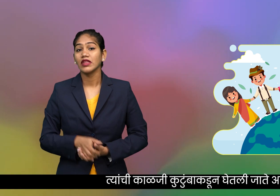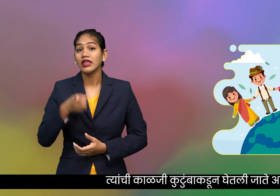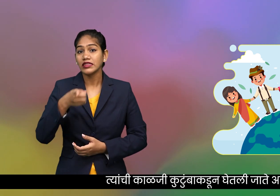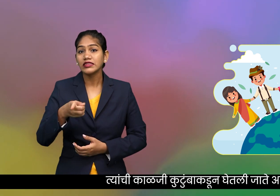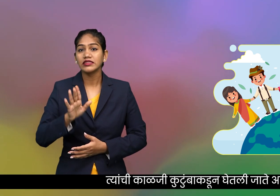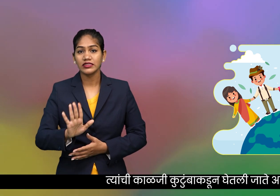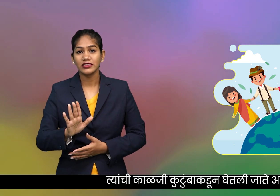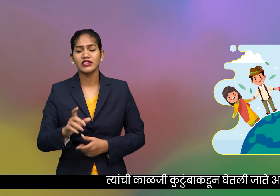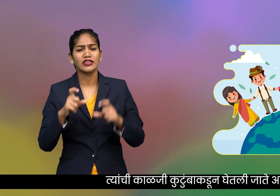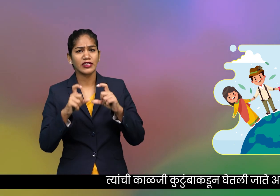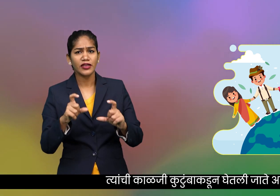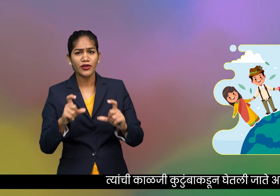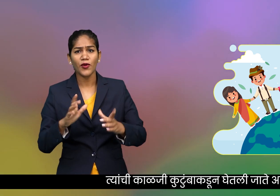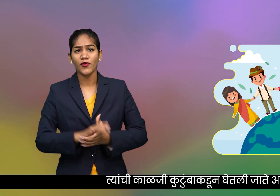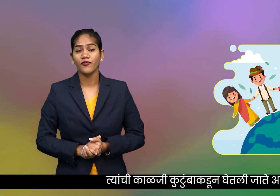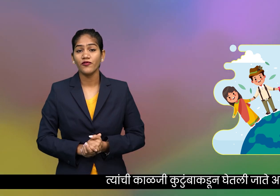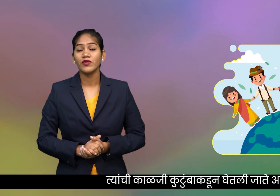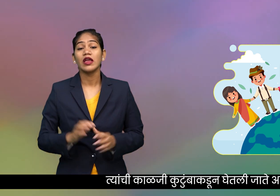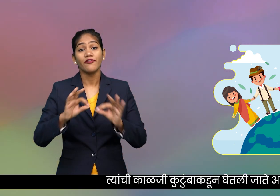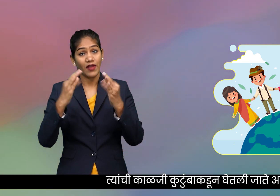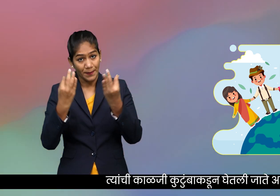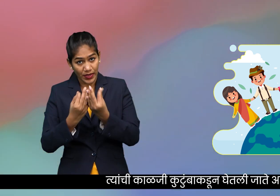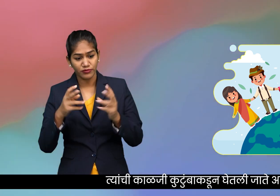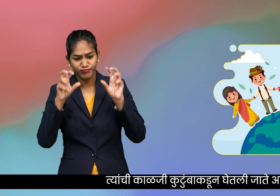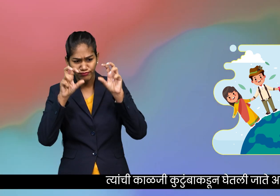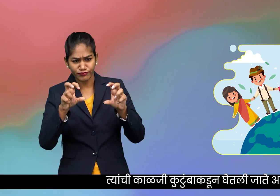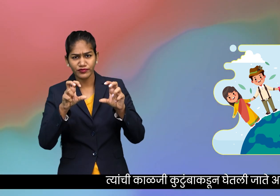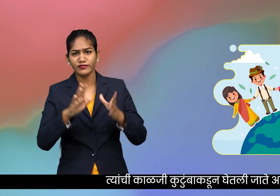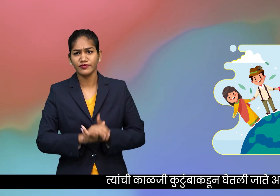ज्यांची काळजी कुटुंबाकडून घेतली जाते आणि इतर सर्वांप्रमाणेच त्यांना अन्न,